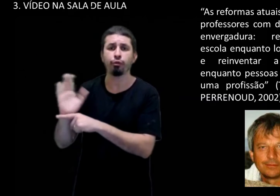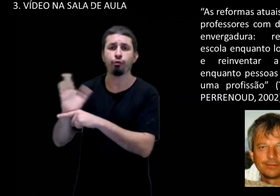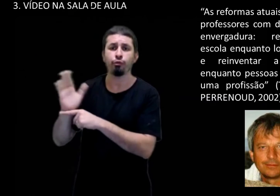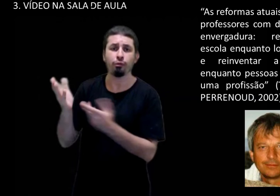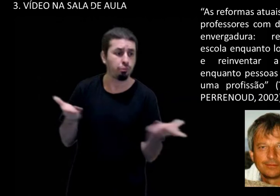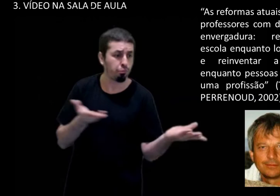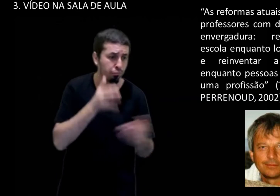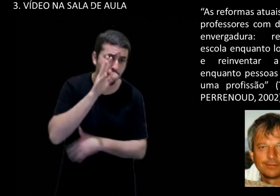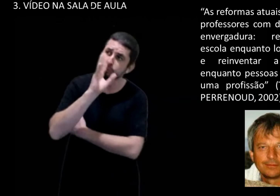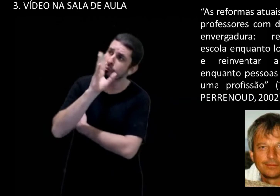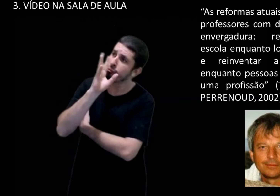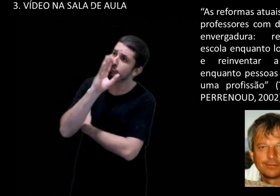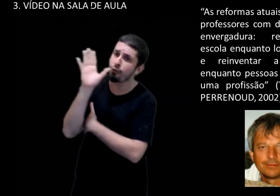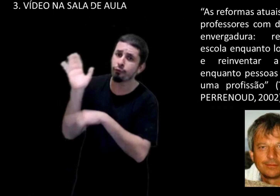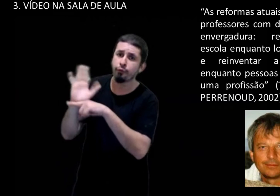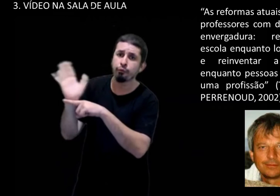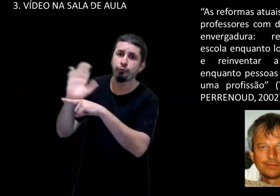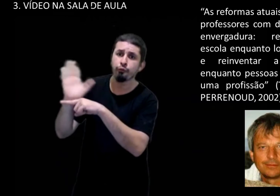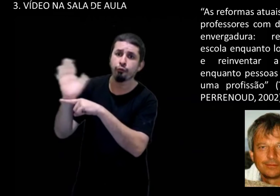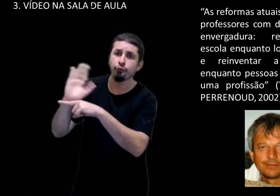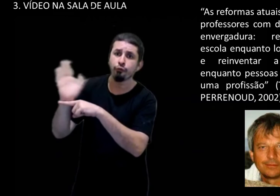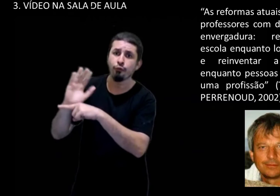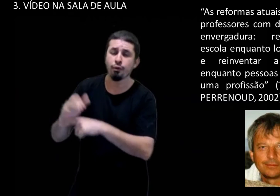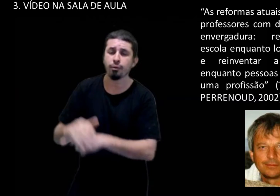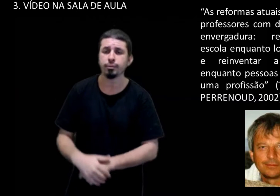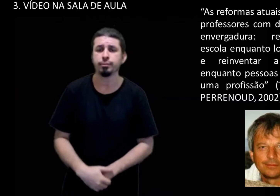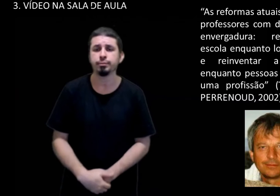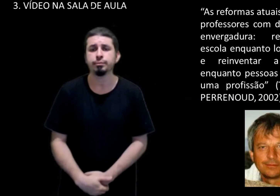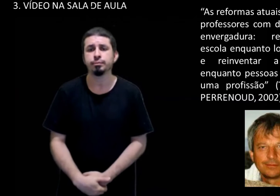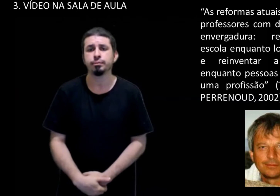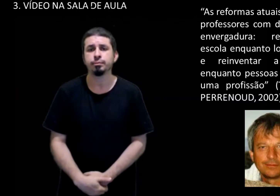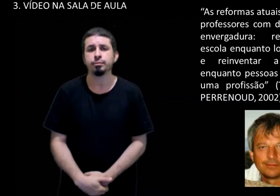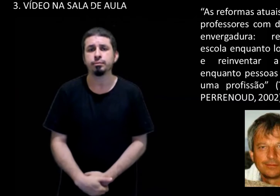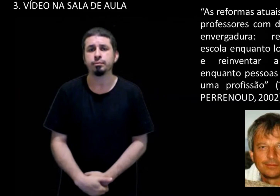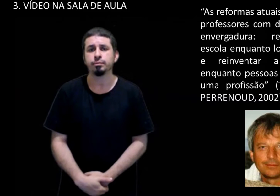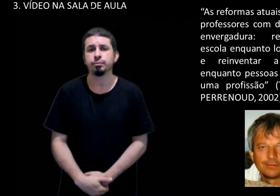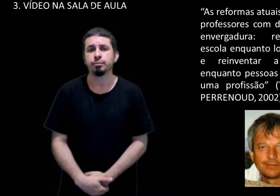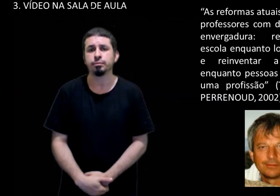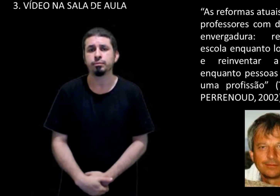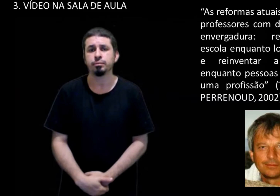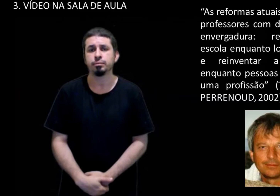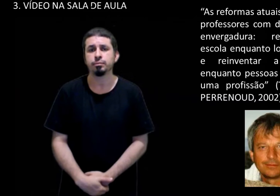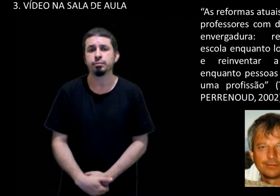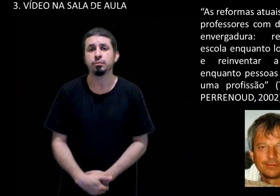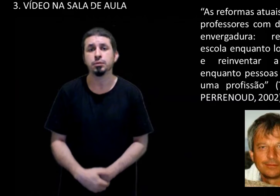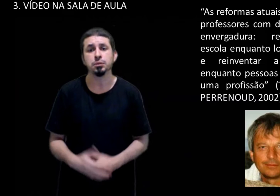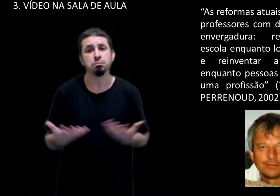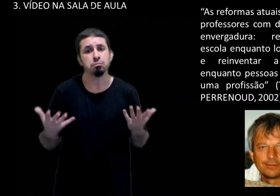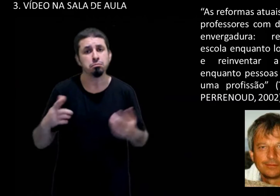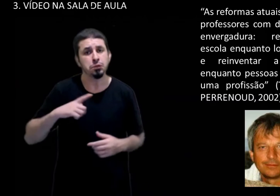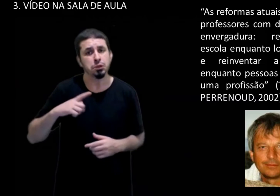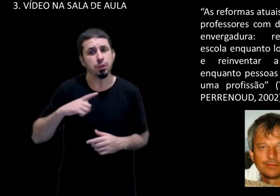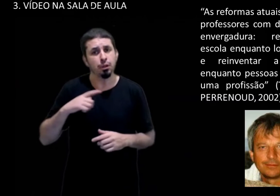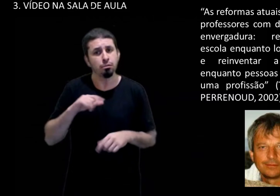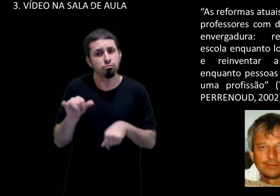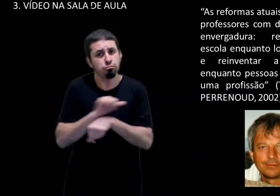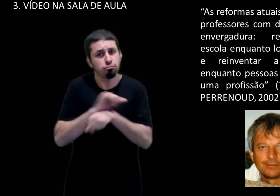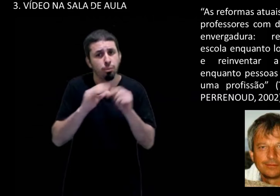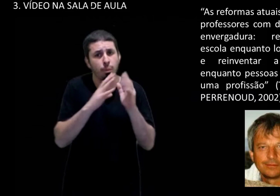estilísticos, subtendidos, análise de textos, conexões significativas, intencionalidade de